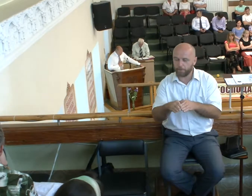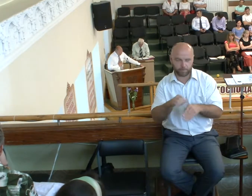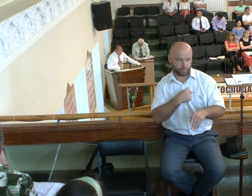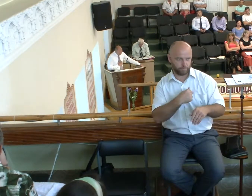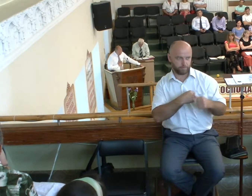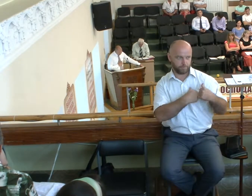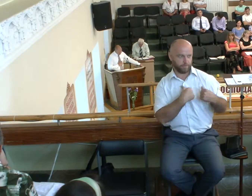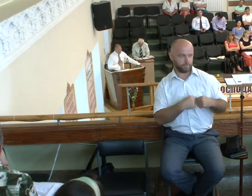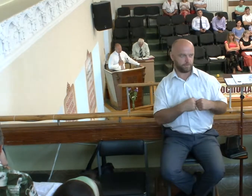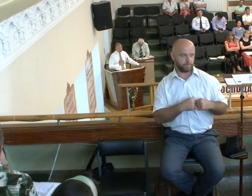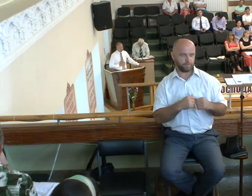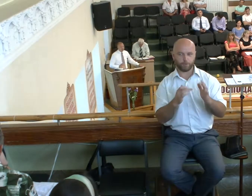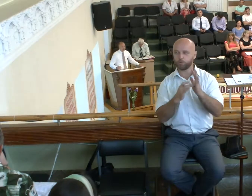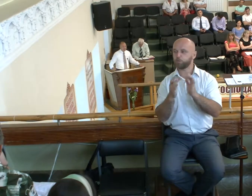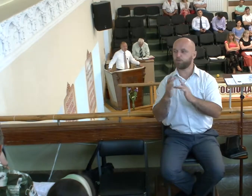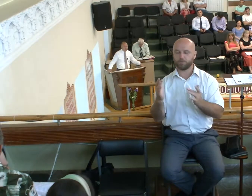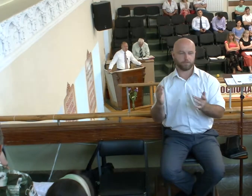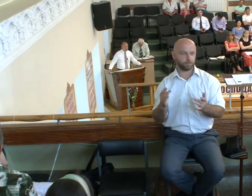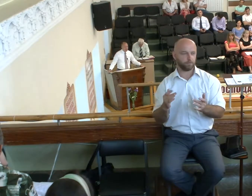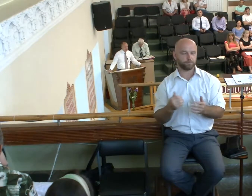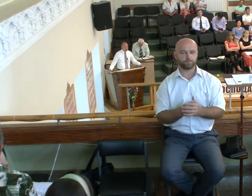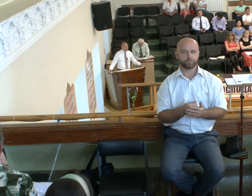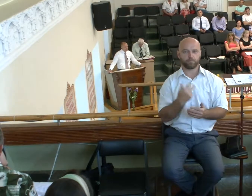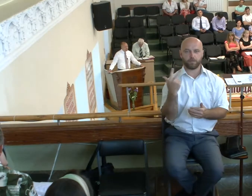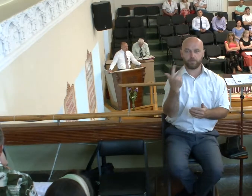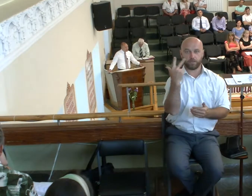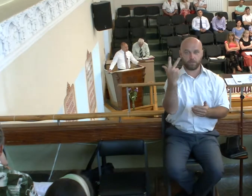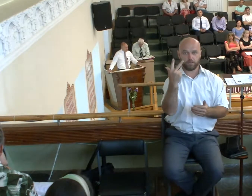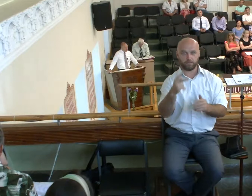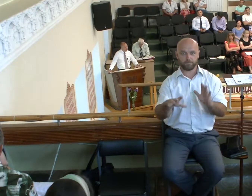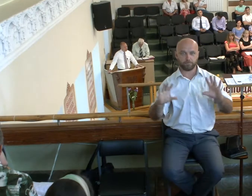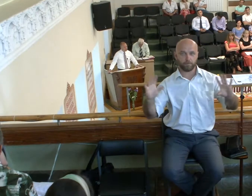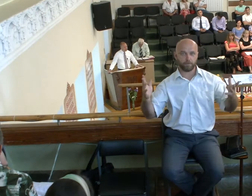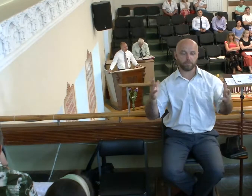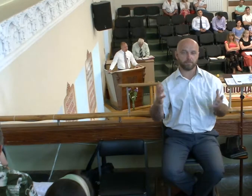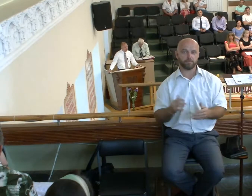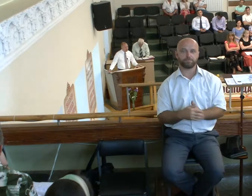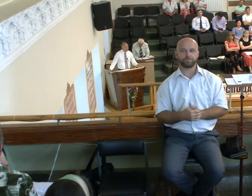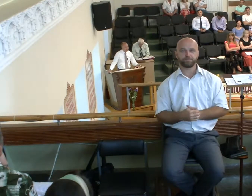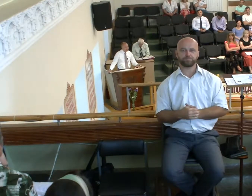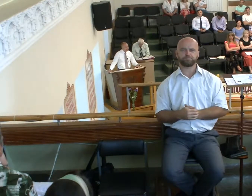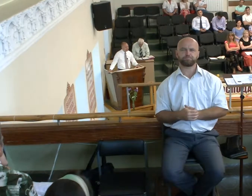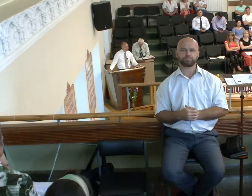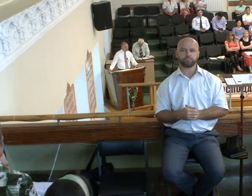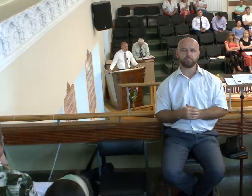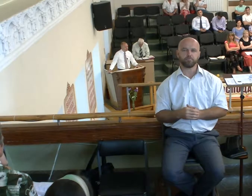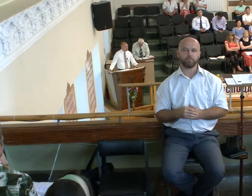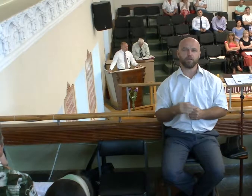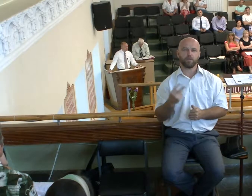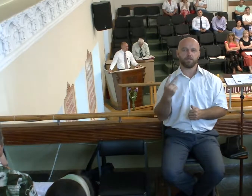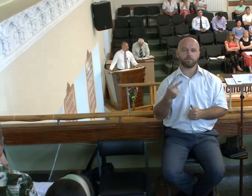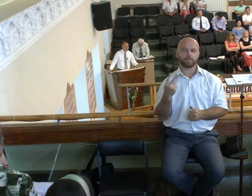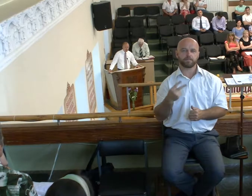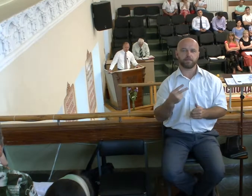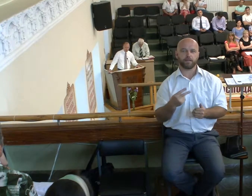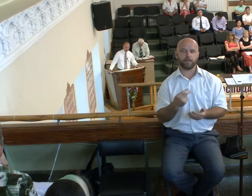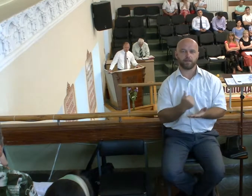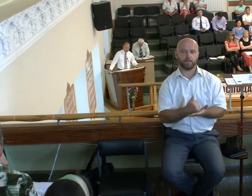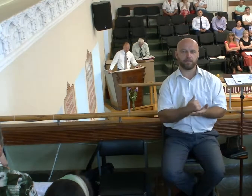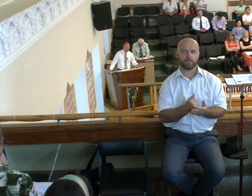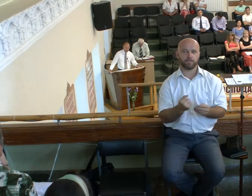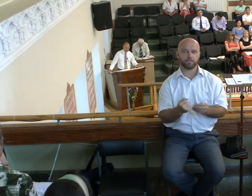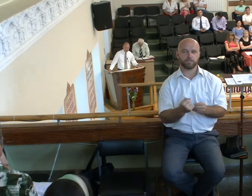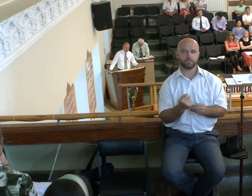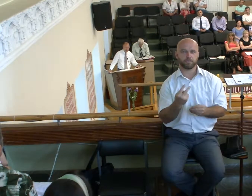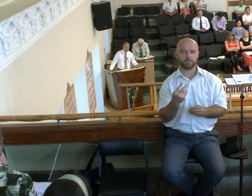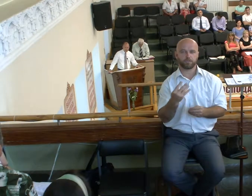главу, 41 стиха. А был ли выбор у Иисуса Христа? Делал ли Христос выбор?